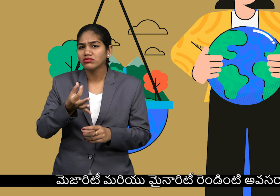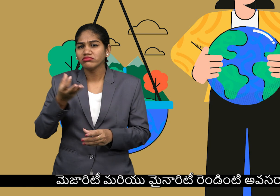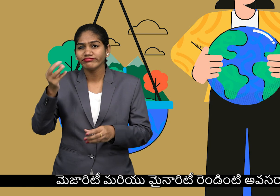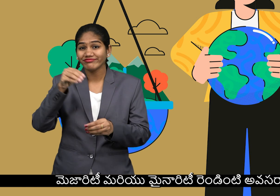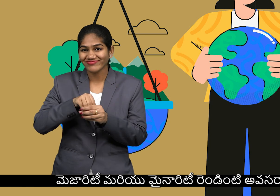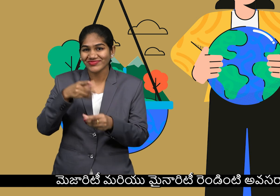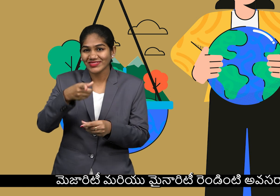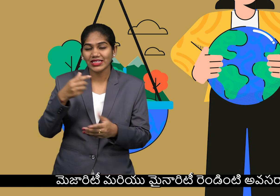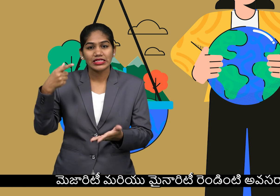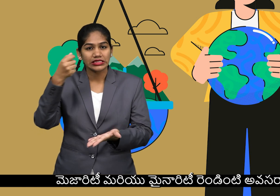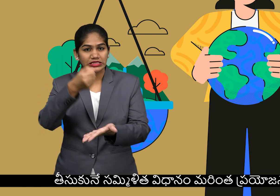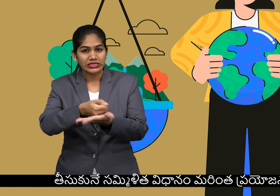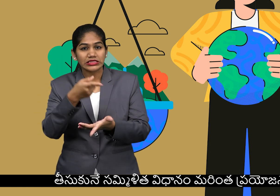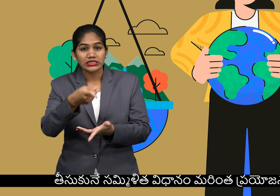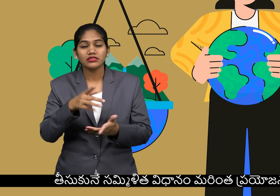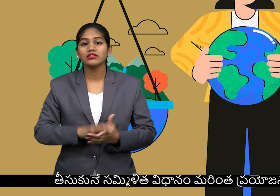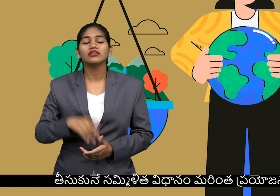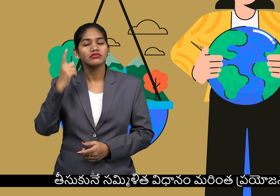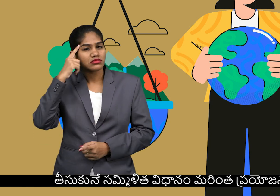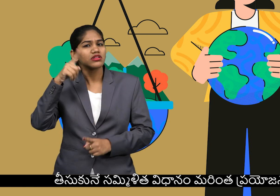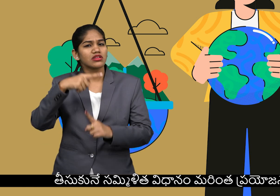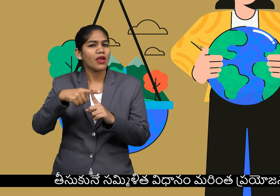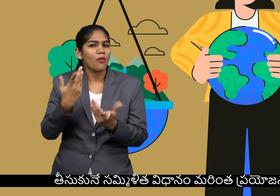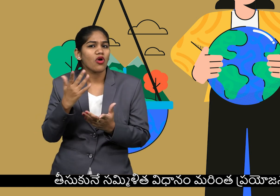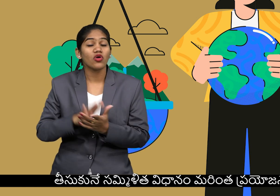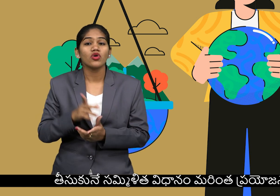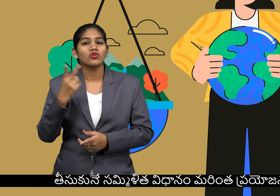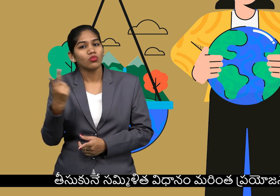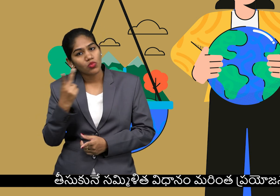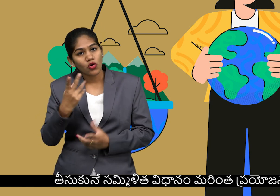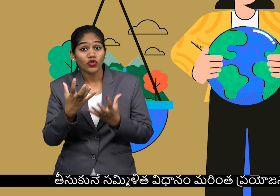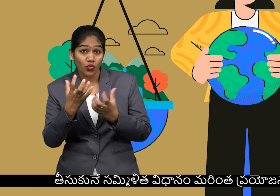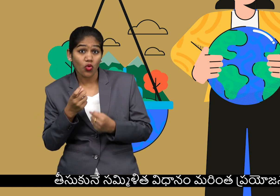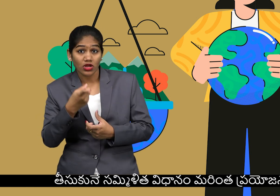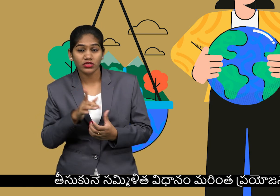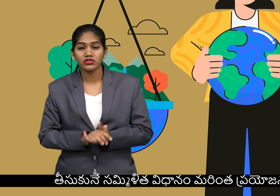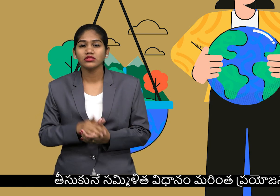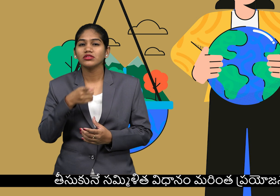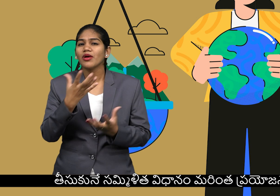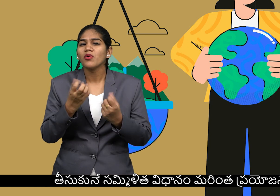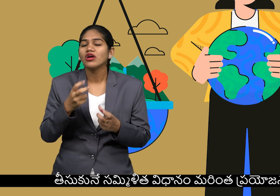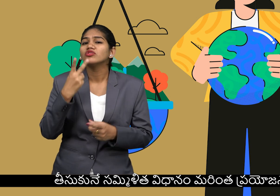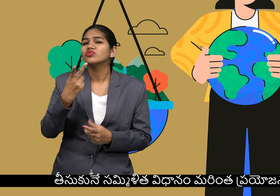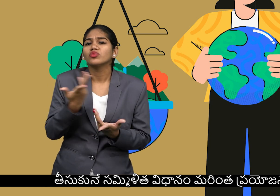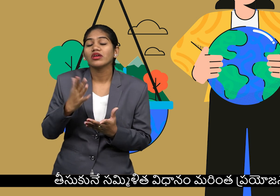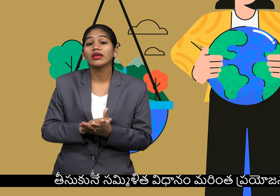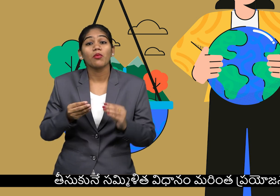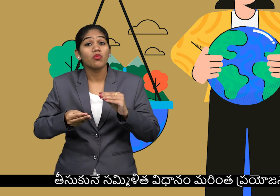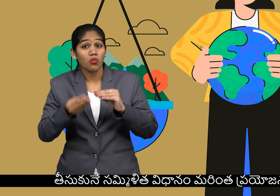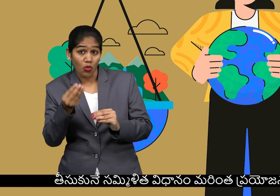రెండింటి అవసరాలను పరిగణలోకి తీసుకునే సమ్మిళిత విధానం మరియు ప్రయోజనకరంగా ఉంటుంది.